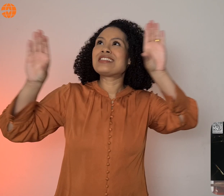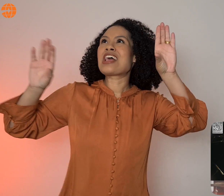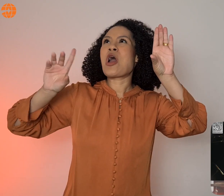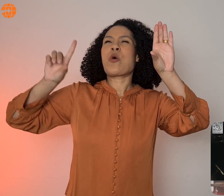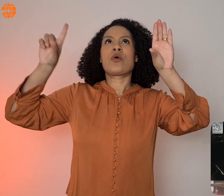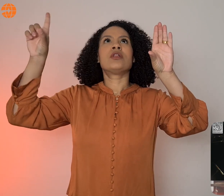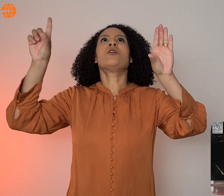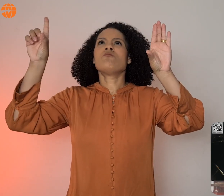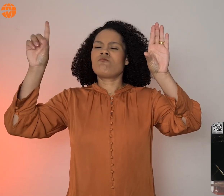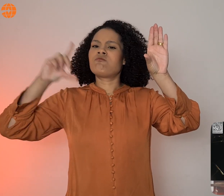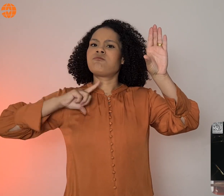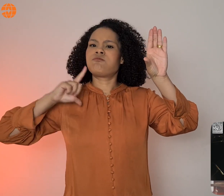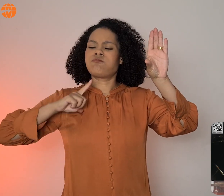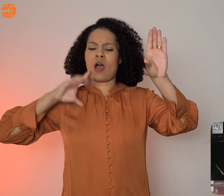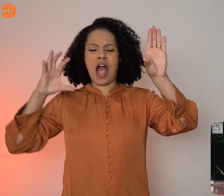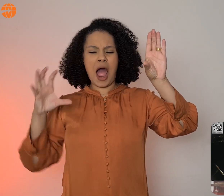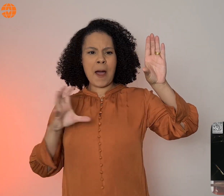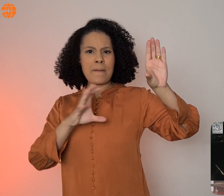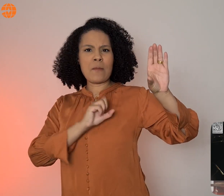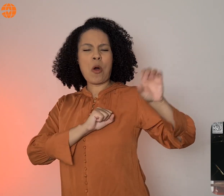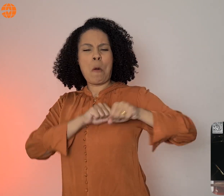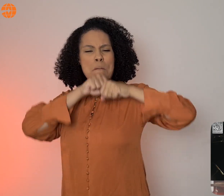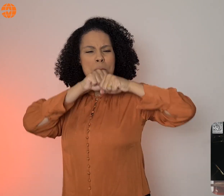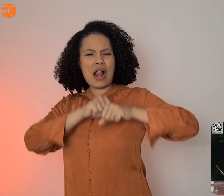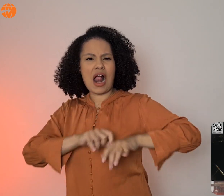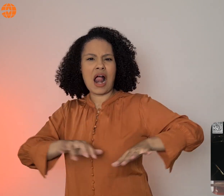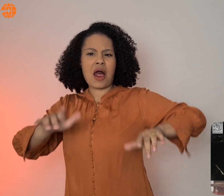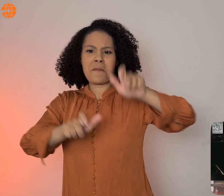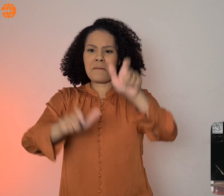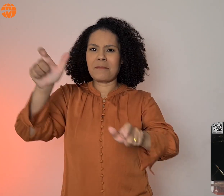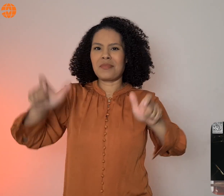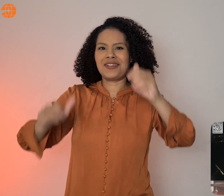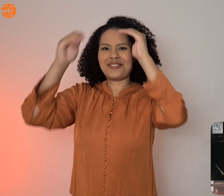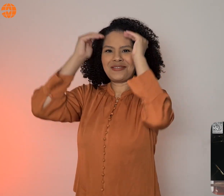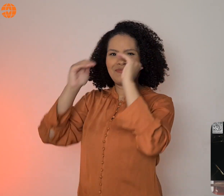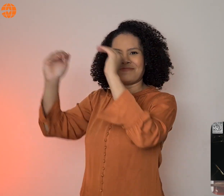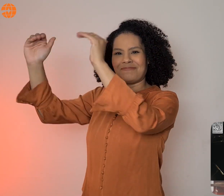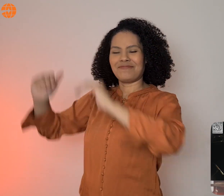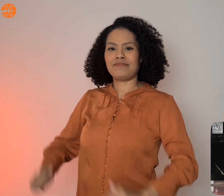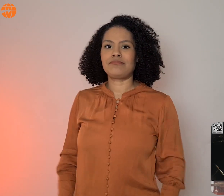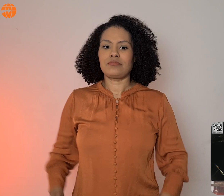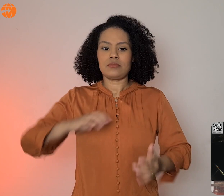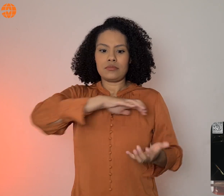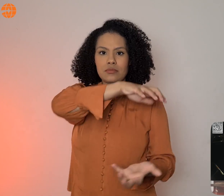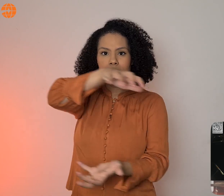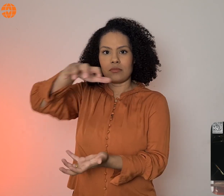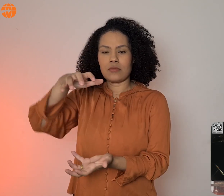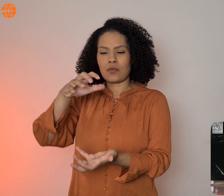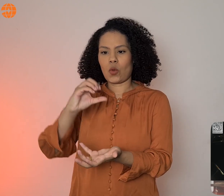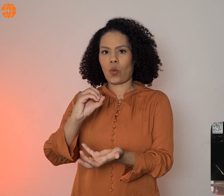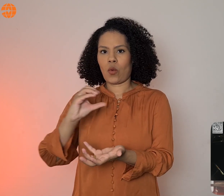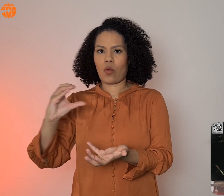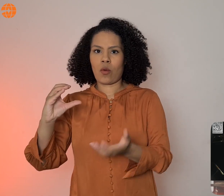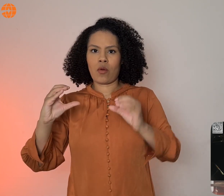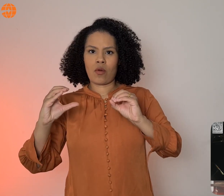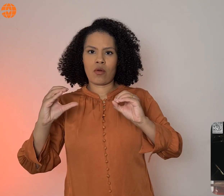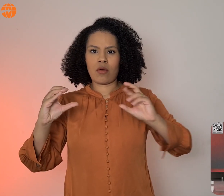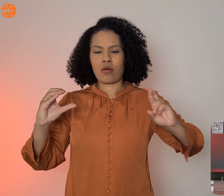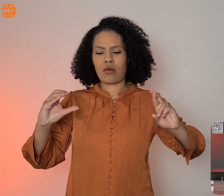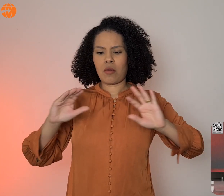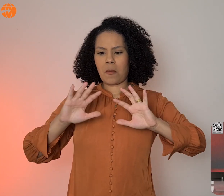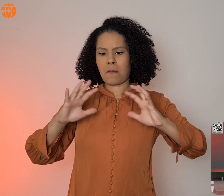terra, assim é grande o seu amor para com os que o temem. E como o Oriente está longe do